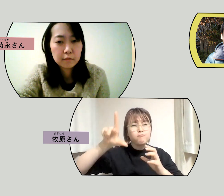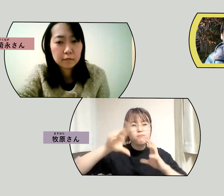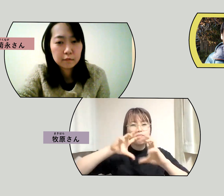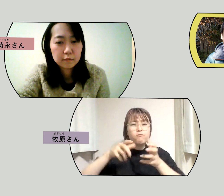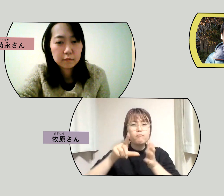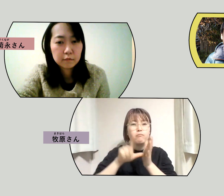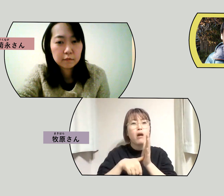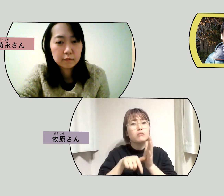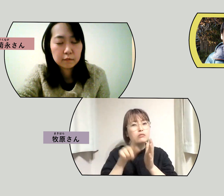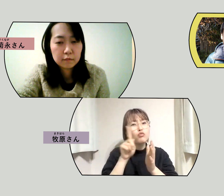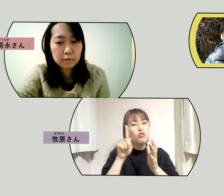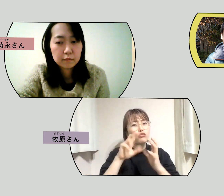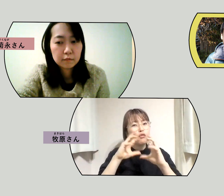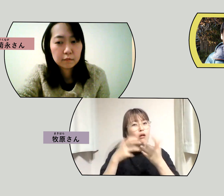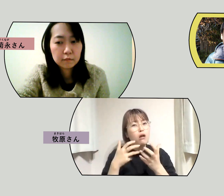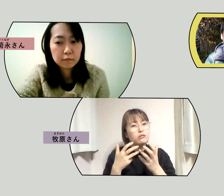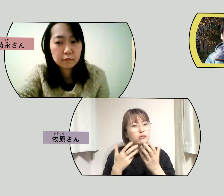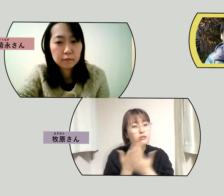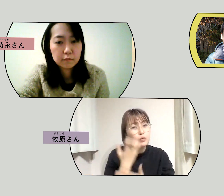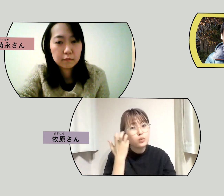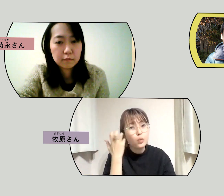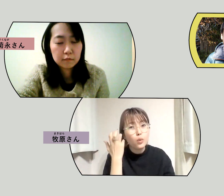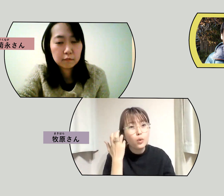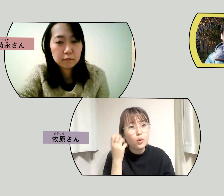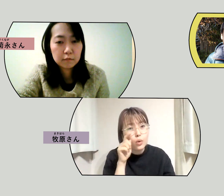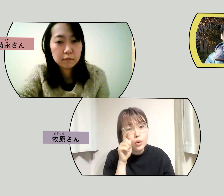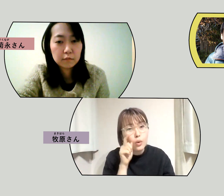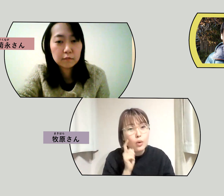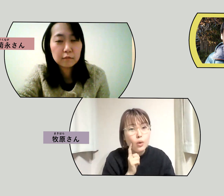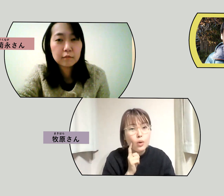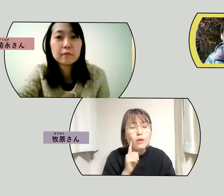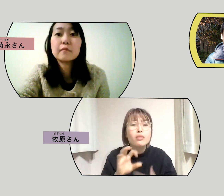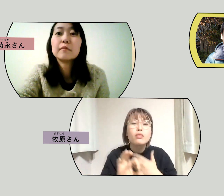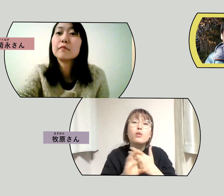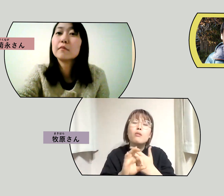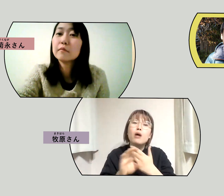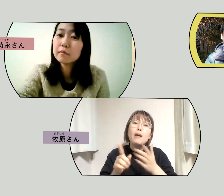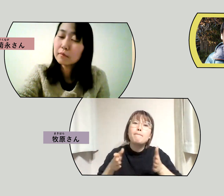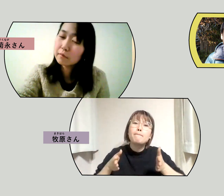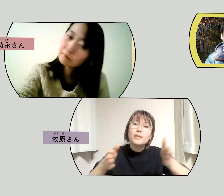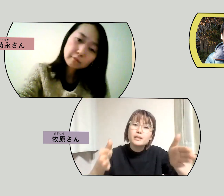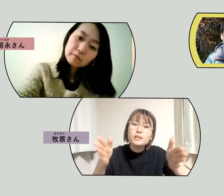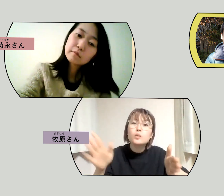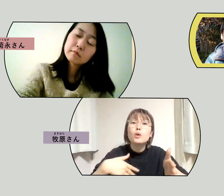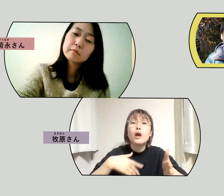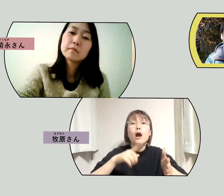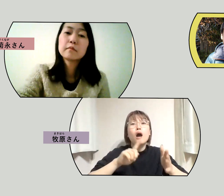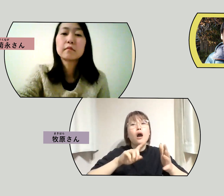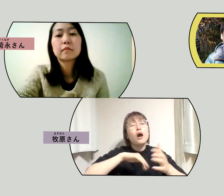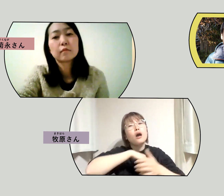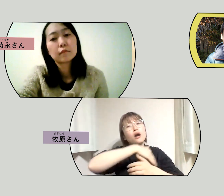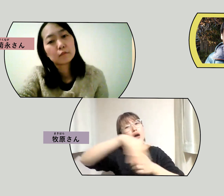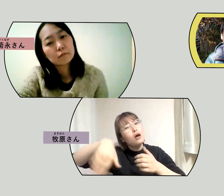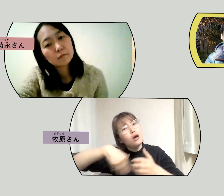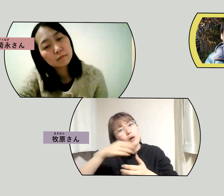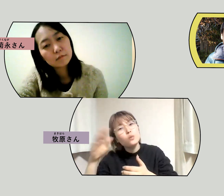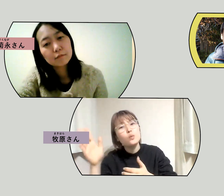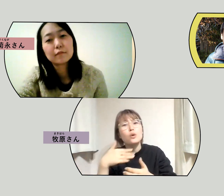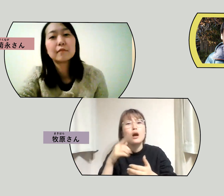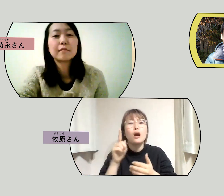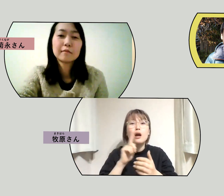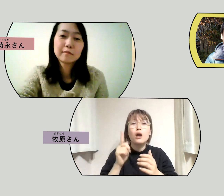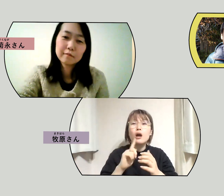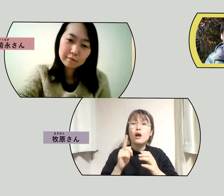マジョリティの世界だったらどういう世界になっていたと思いますか例えば道と